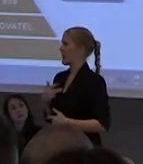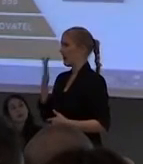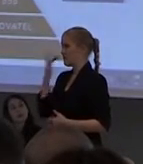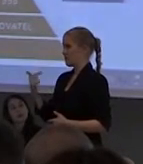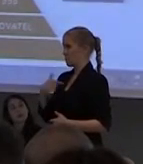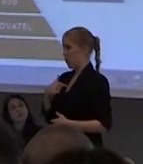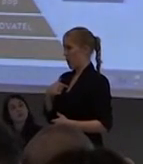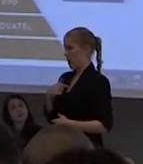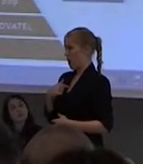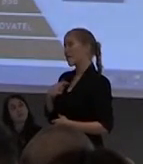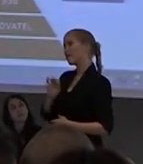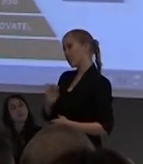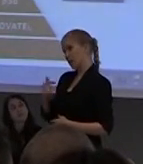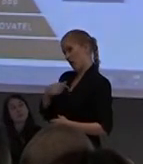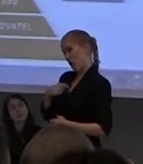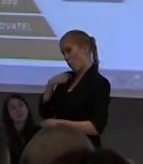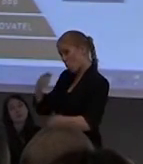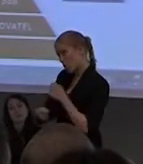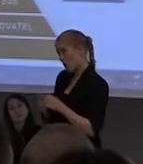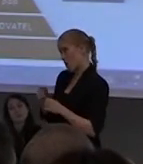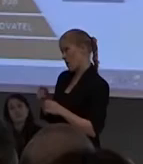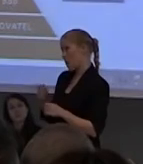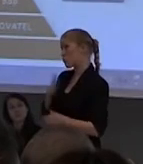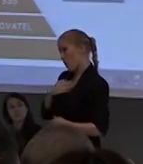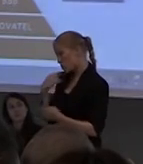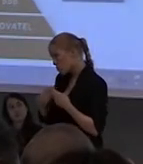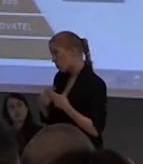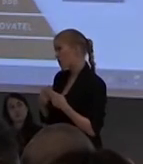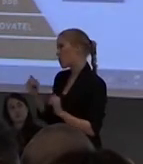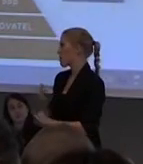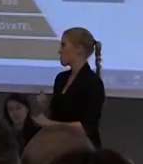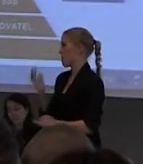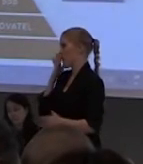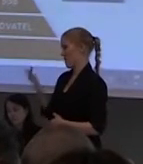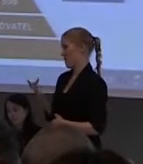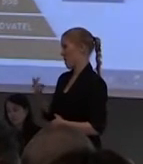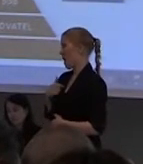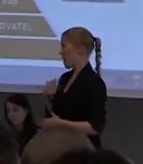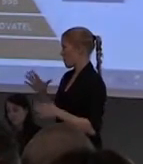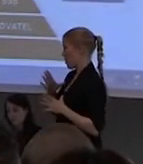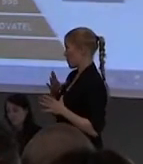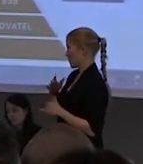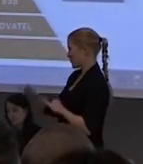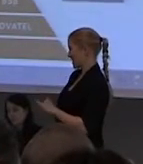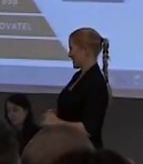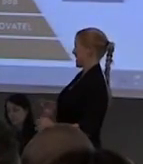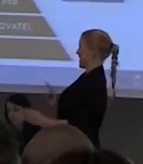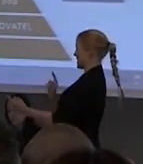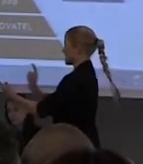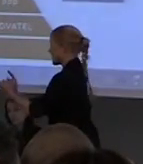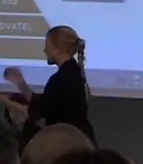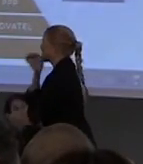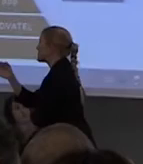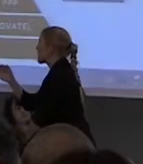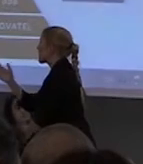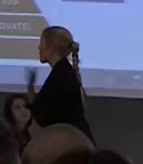můžu dělat. Ráda bych toho dělala dost. A bojím se trošku zeptat paní ředitelky, jaká je vlastně náplň mojí práce. Nebo když